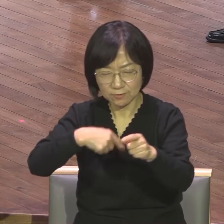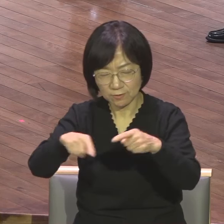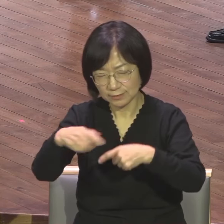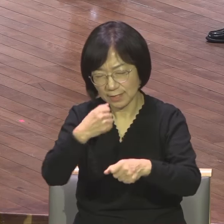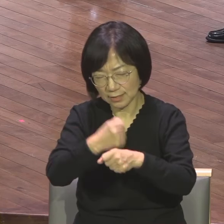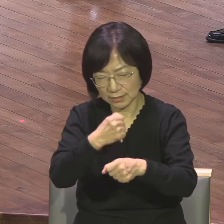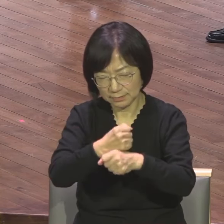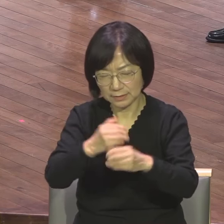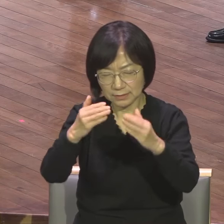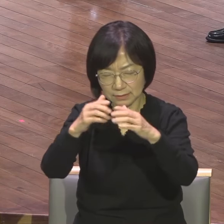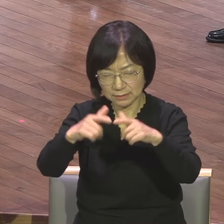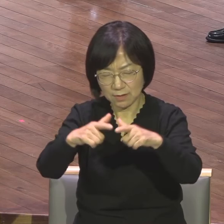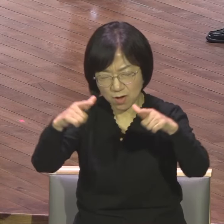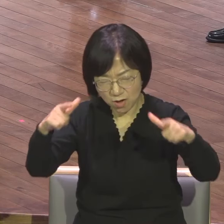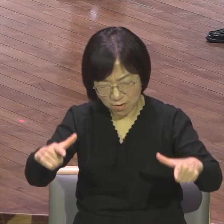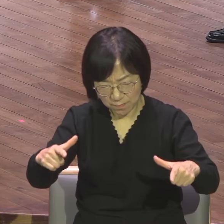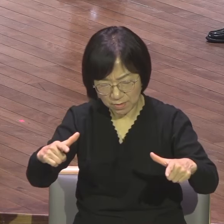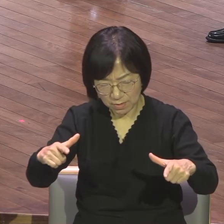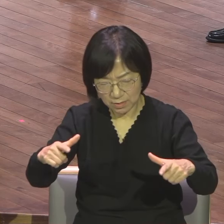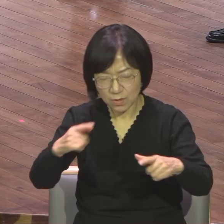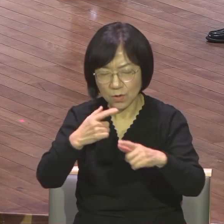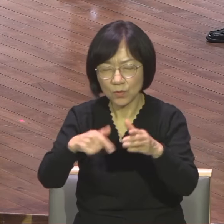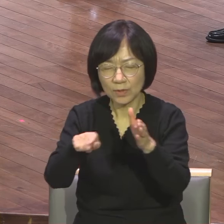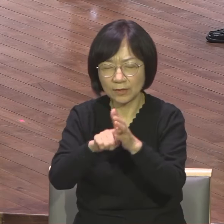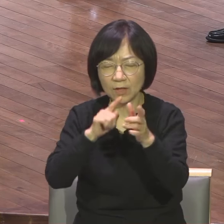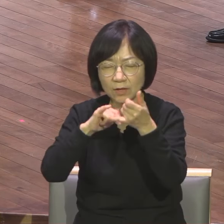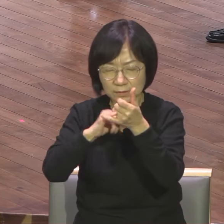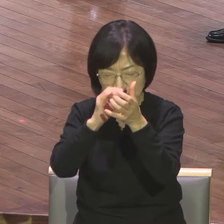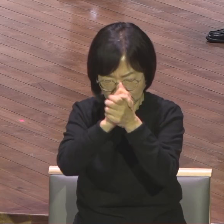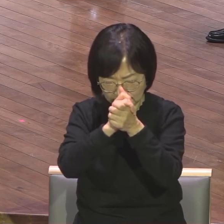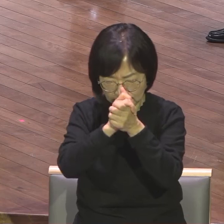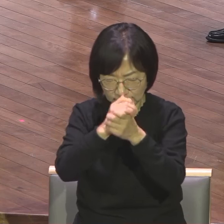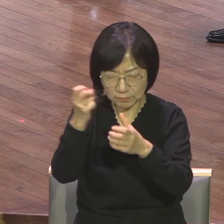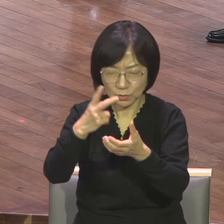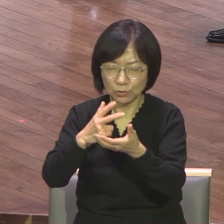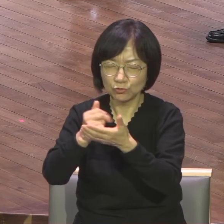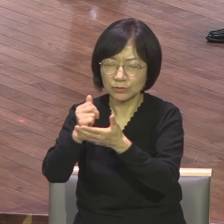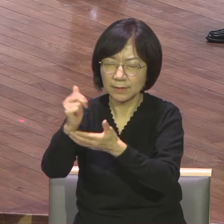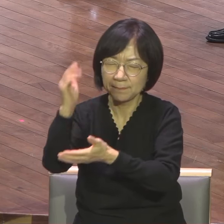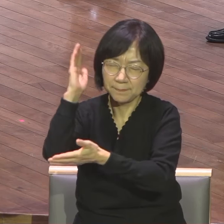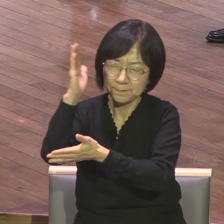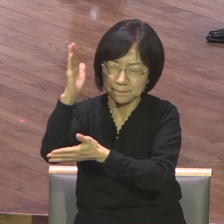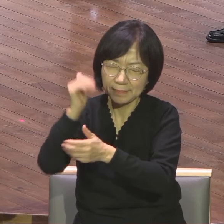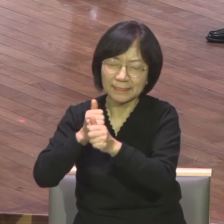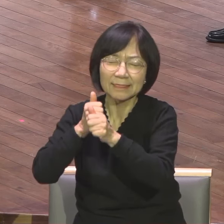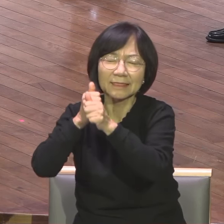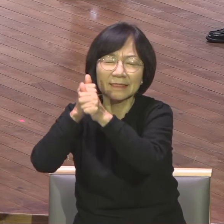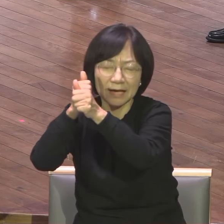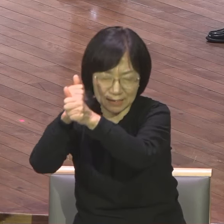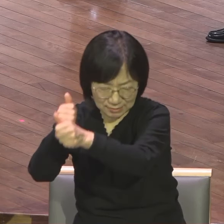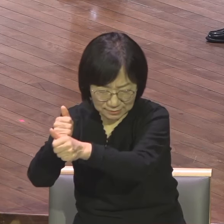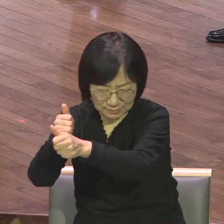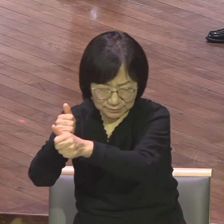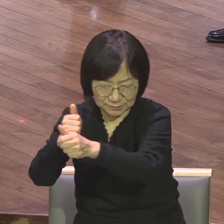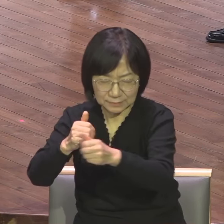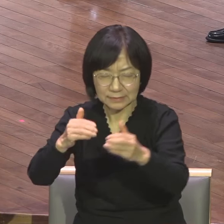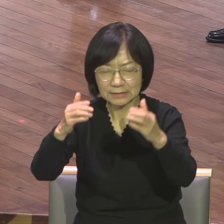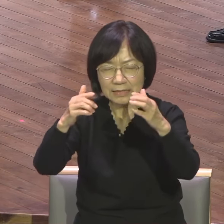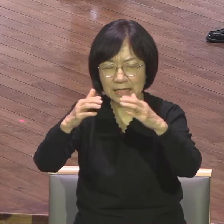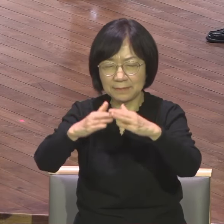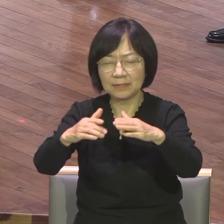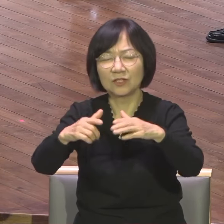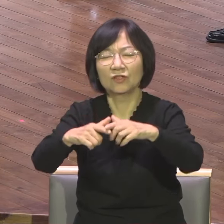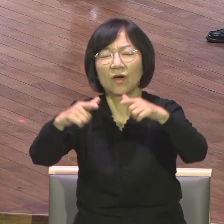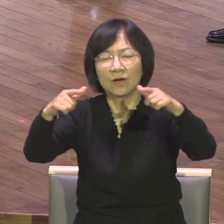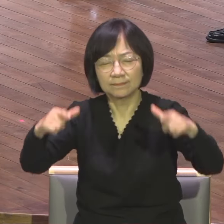지혜를 구하는 언약 기도와 강단 말씀이 주도하는 삶을 통하여서 장막터를 넓힐 응답을 체험하기를 소원하는 사랑하는